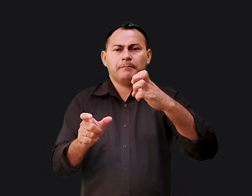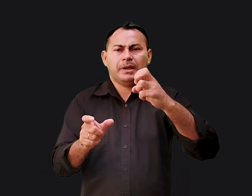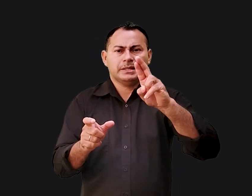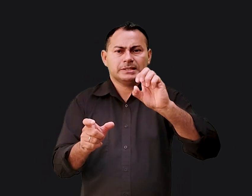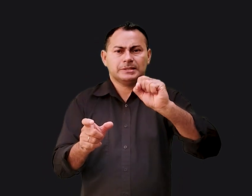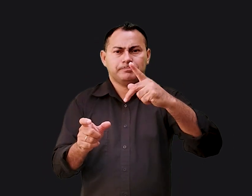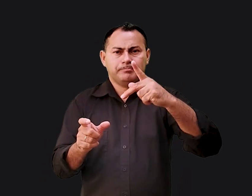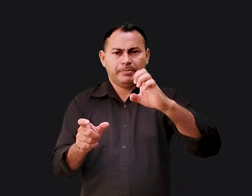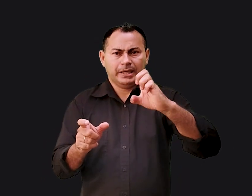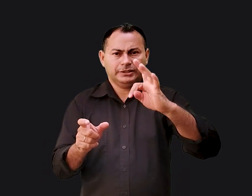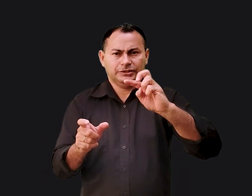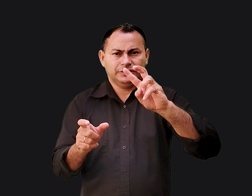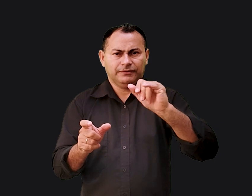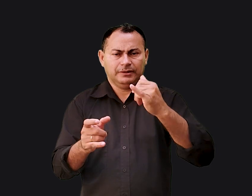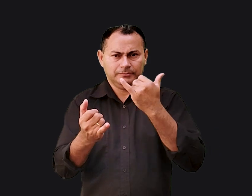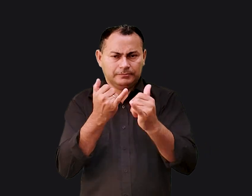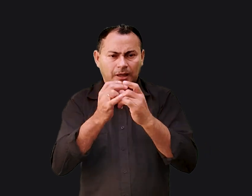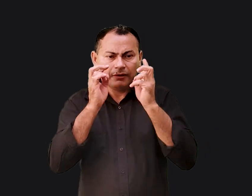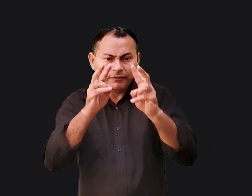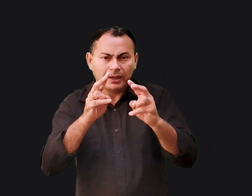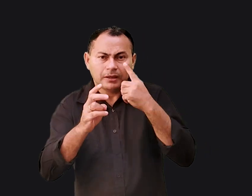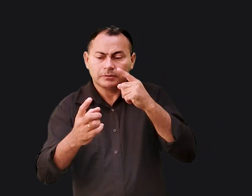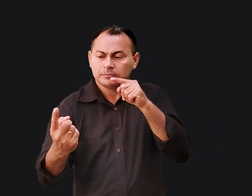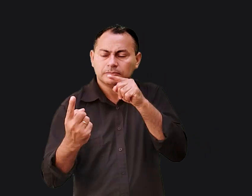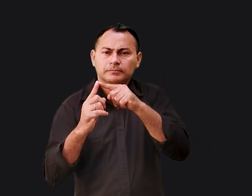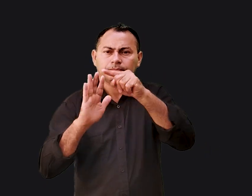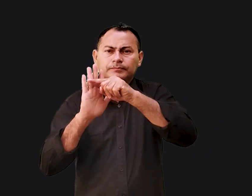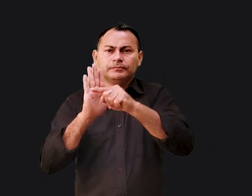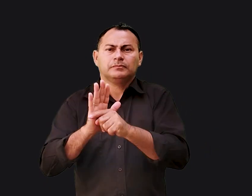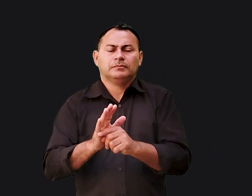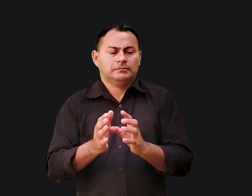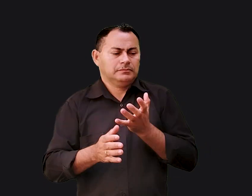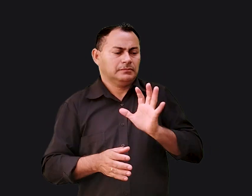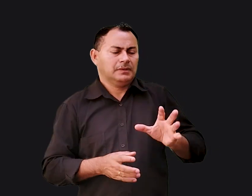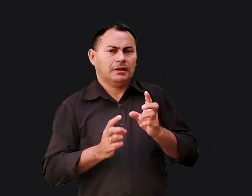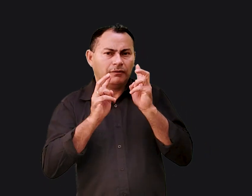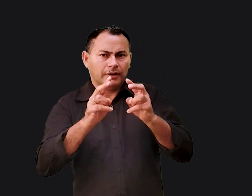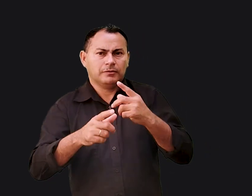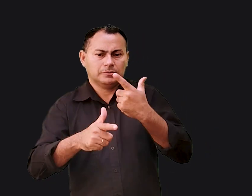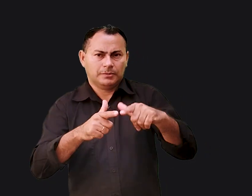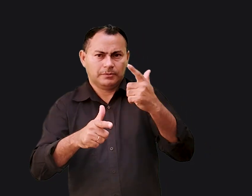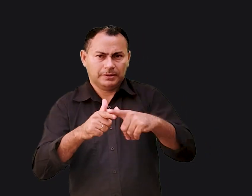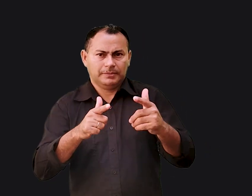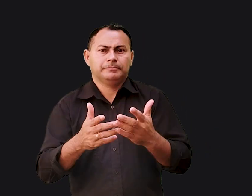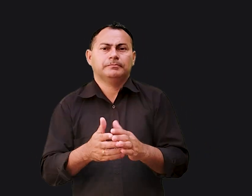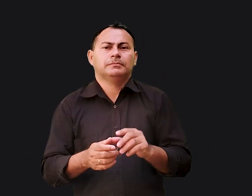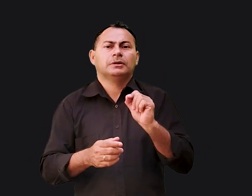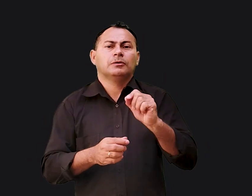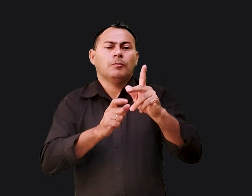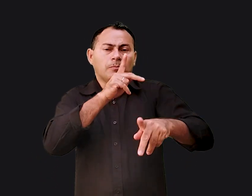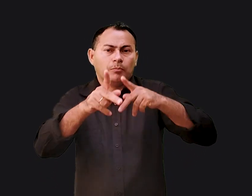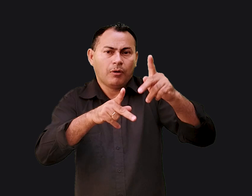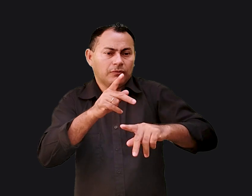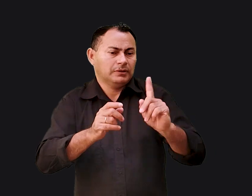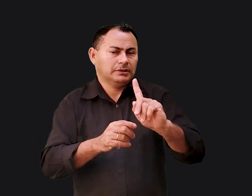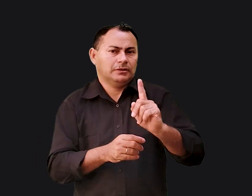são semelhantes. Olhar, ver seus objetivos e se recusar a enxergar os problemas, para que o povo não